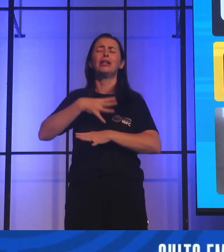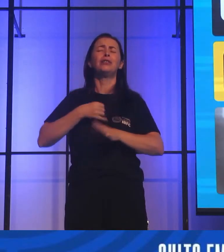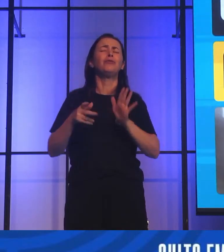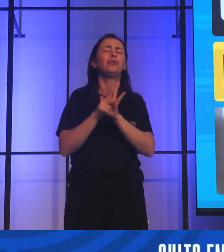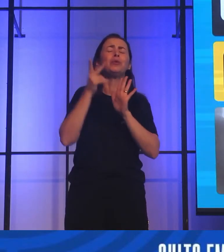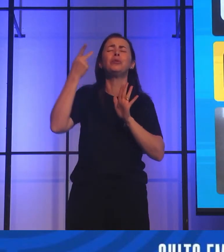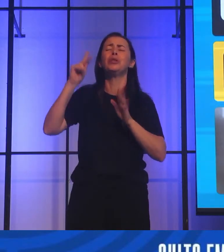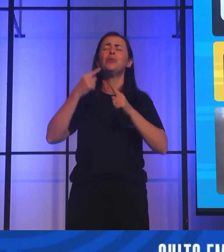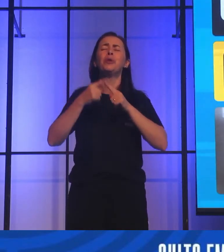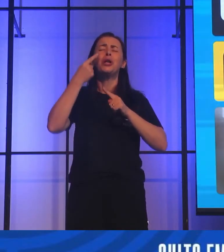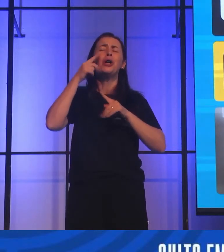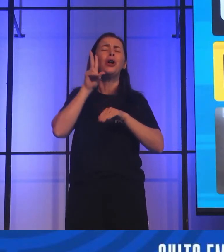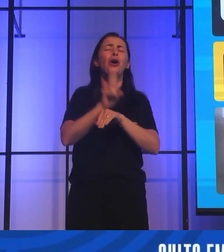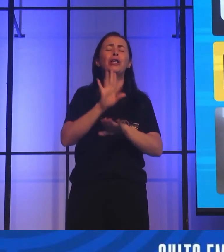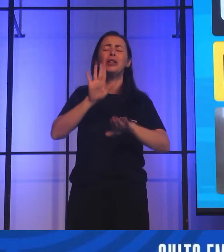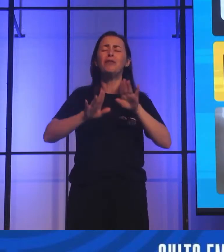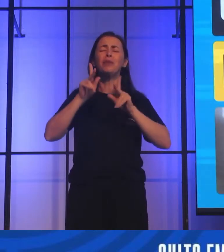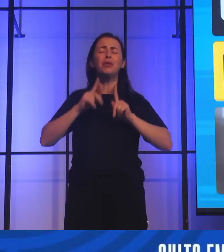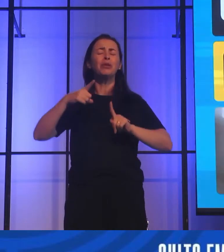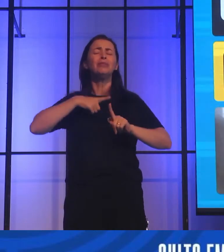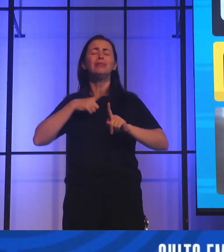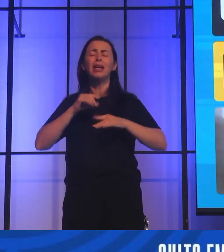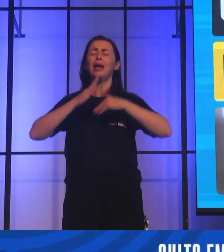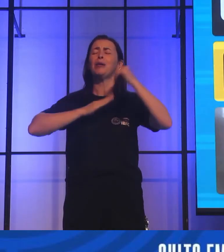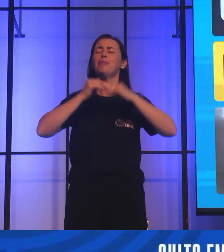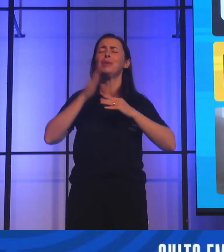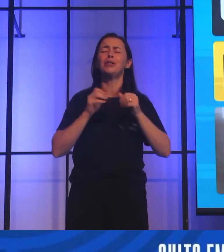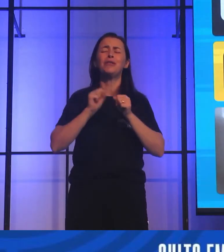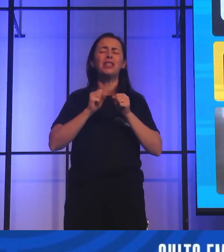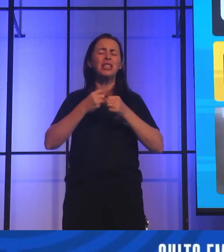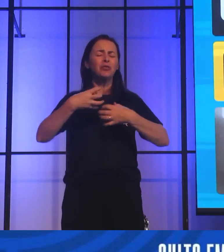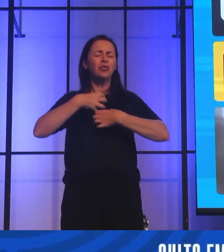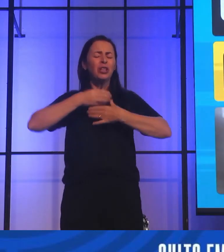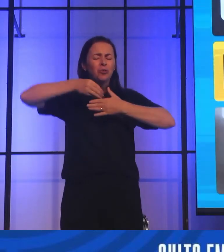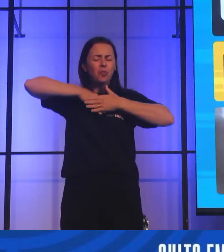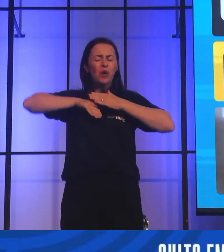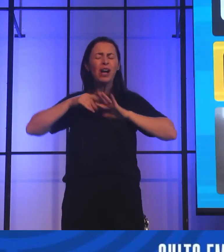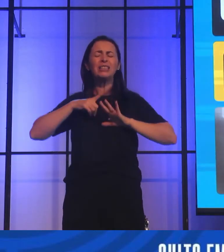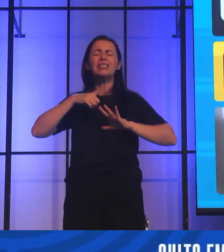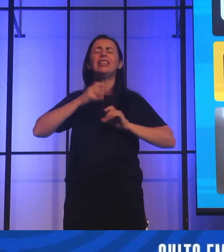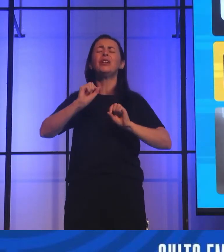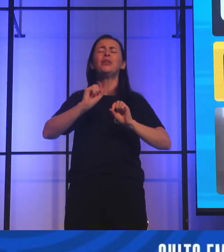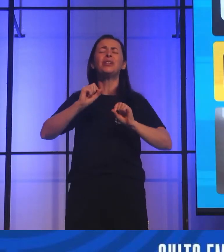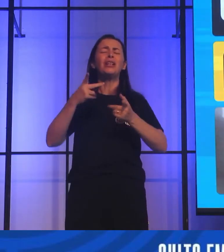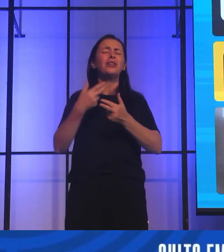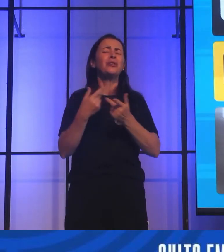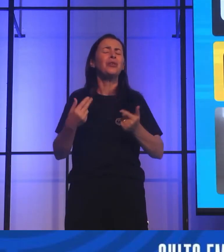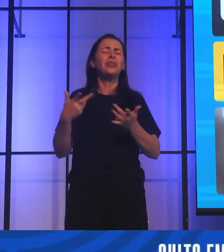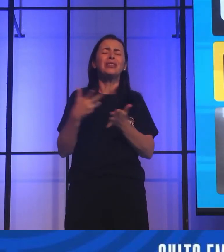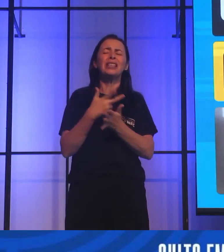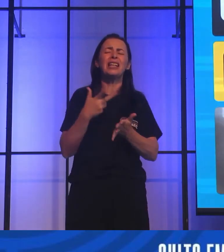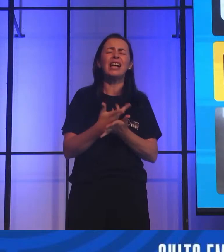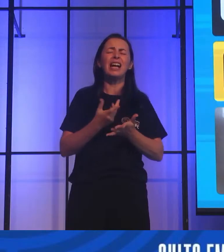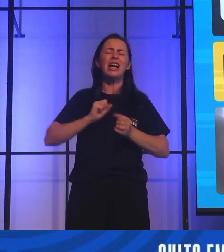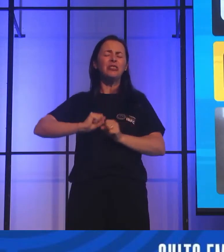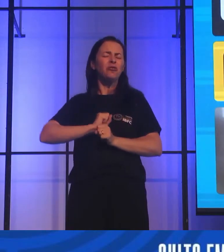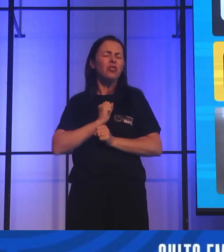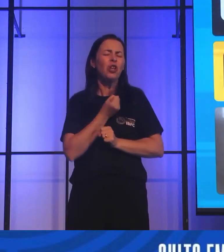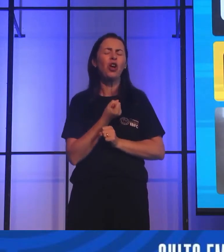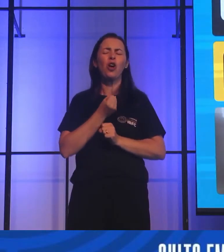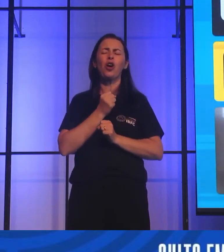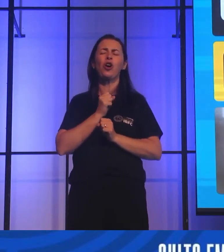hoje alguns estão carregando reações internas de ressentimento, de feridas, de raiva, de ódio, de